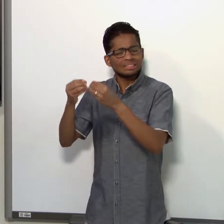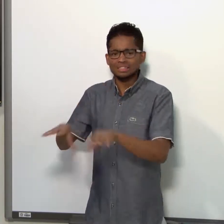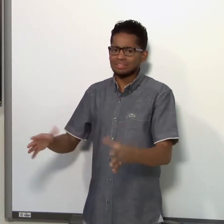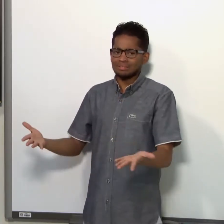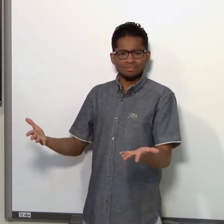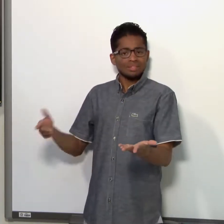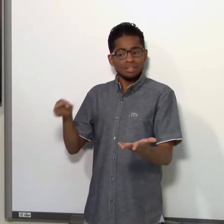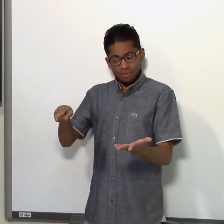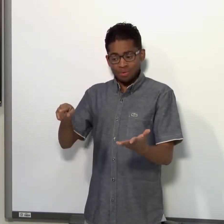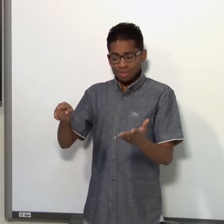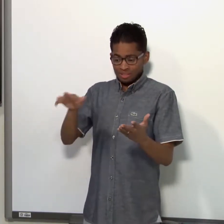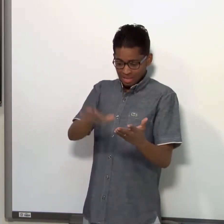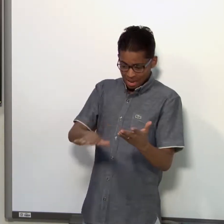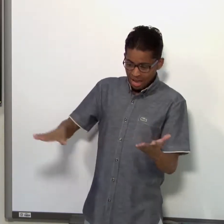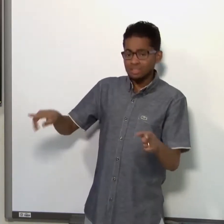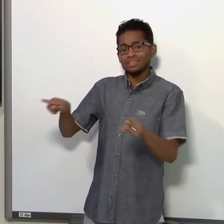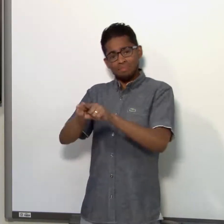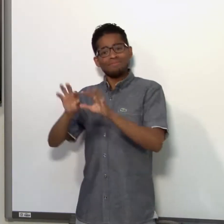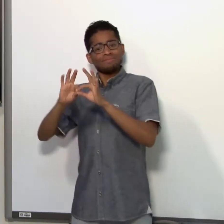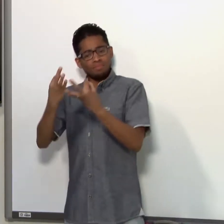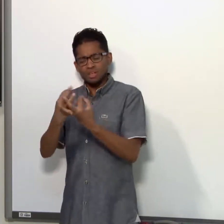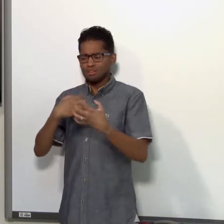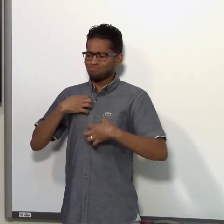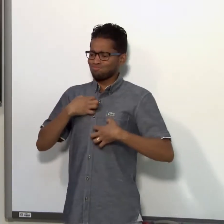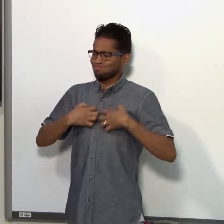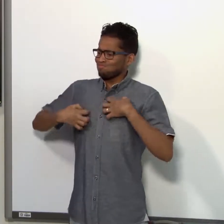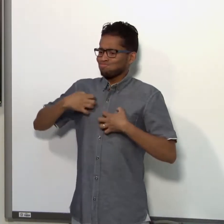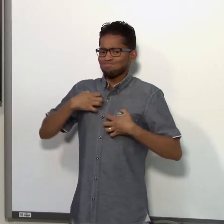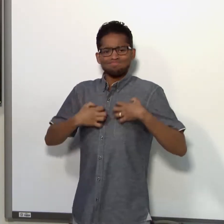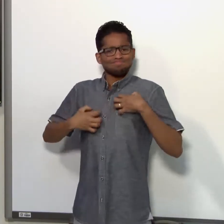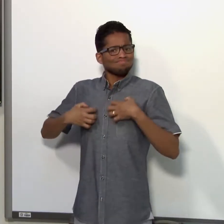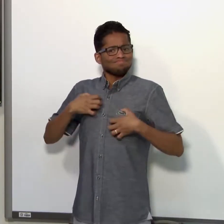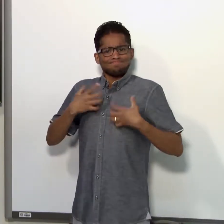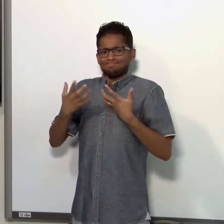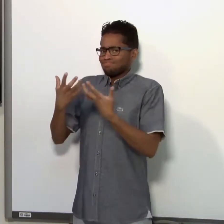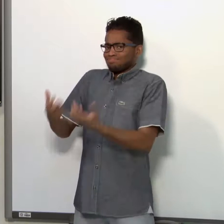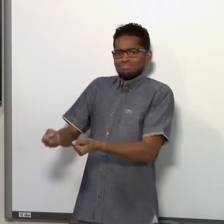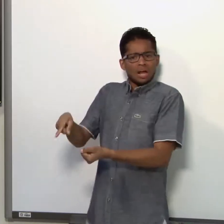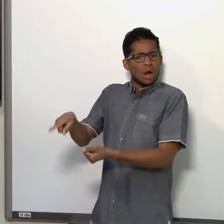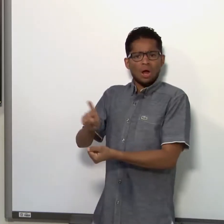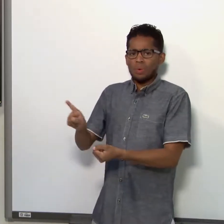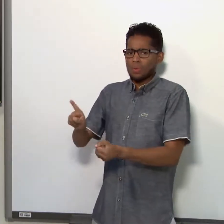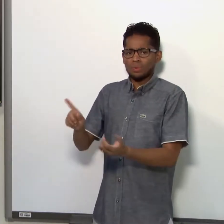prejuízos. Tanto para as crianças, quanto para as famílias.